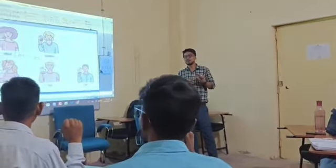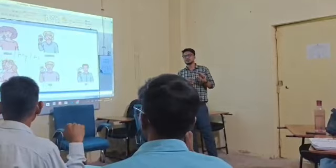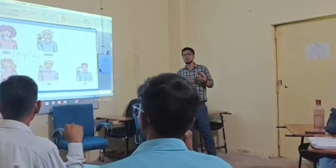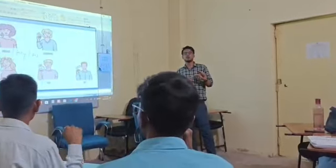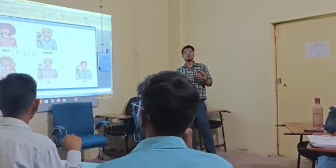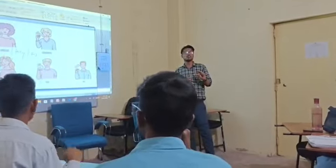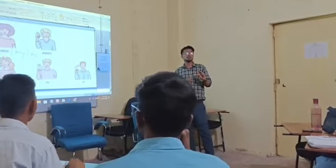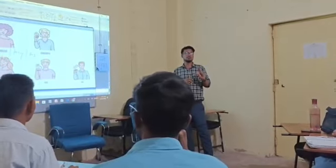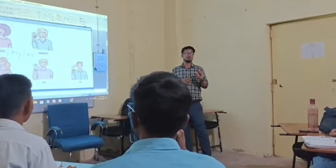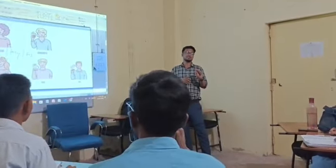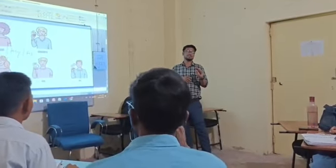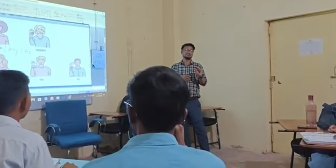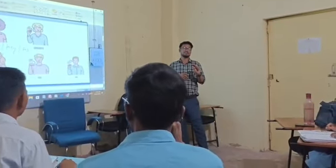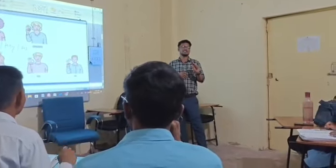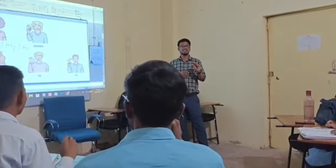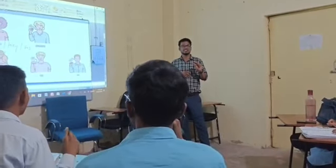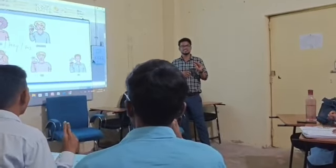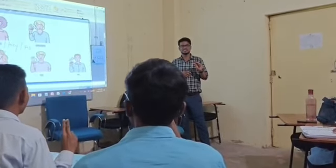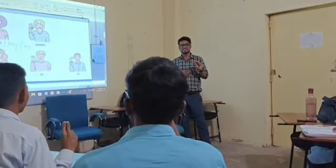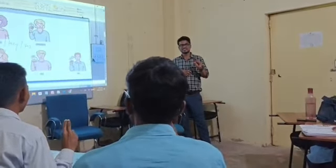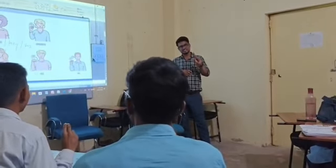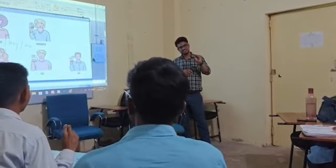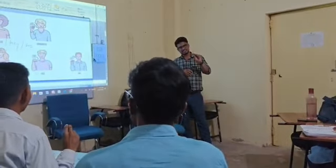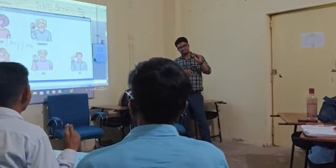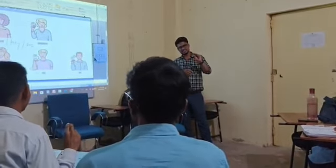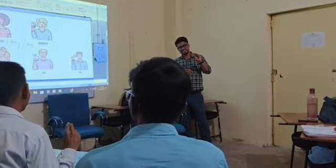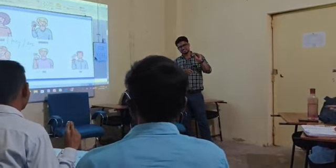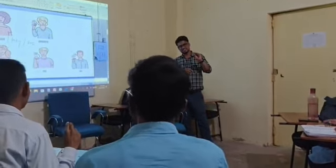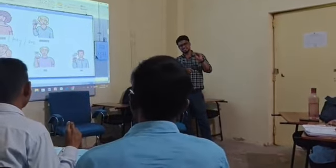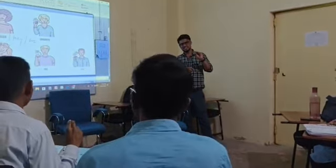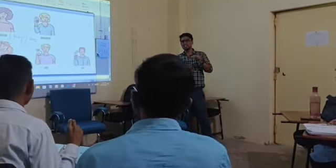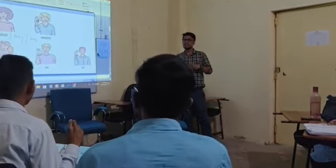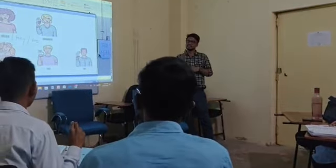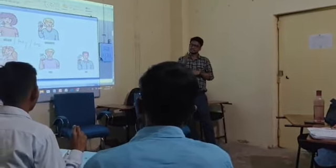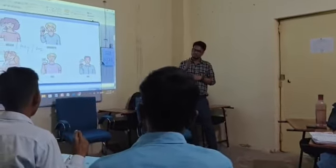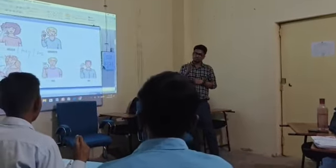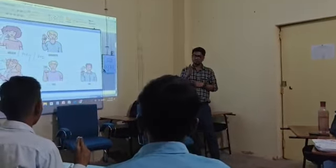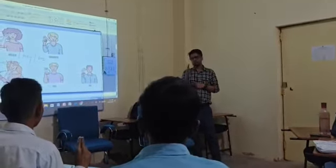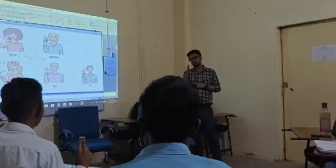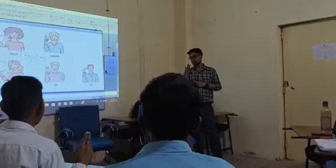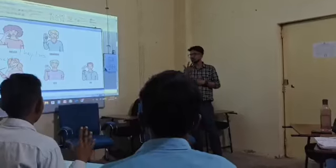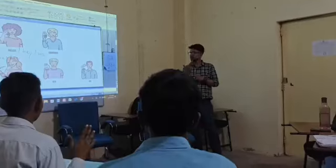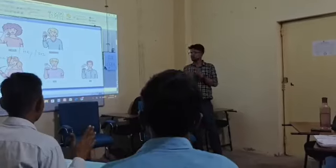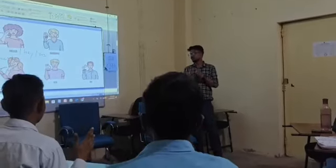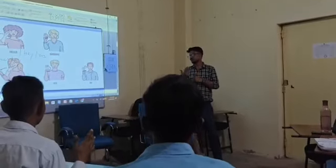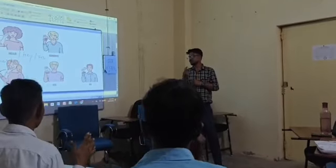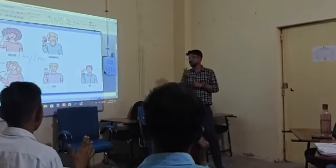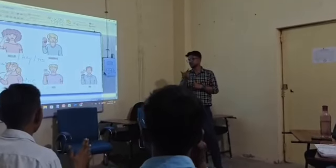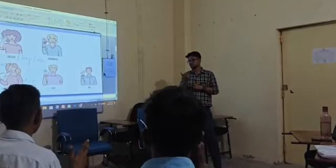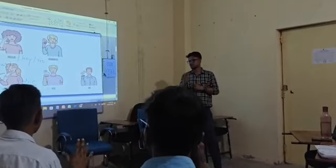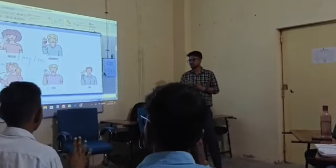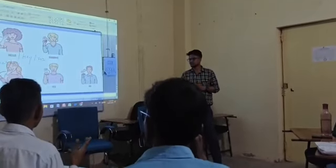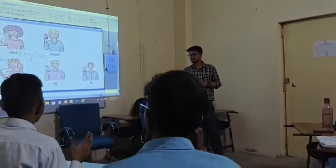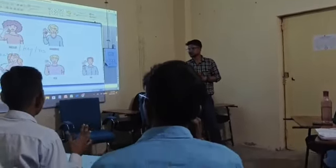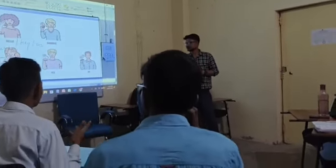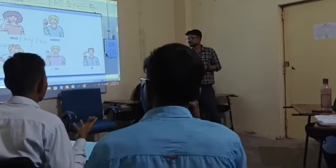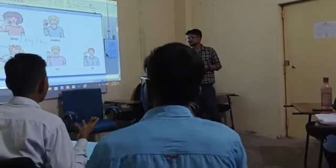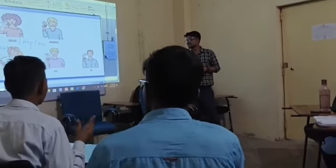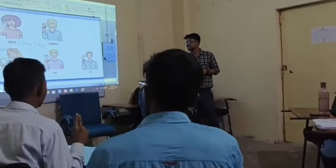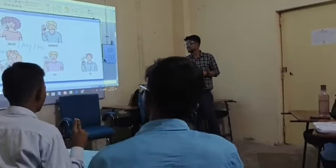ना बोलना है तो नहीं, ऐसे या ऐसे, दोनों आप यूज कर सकते हो, ठीक